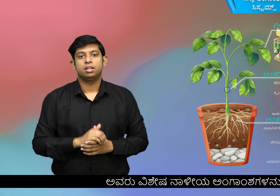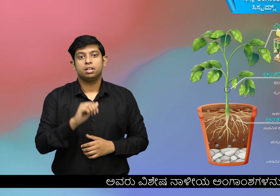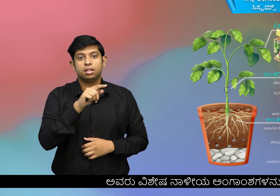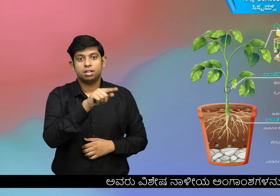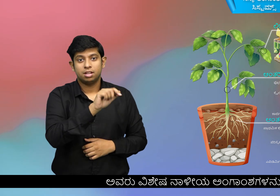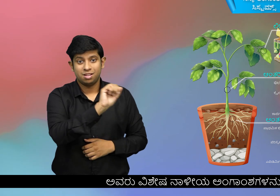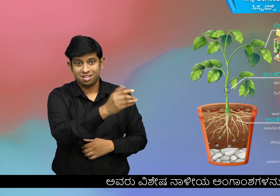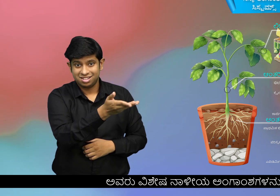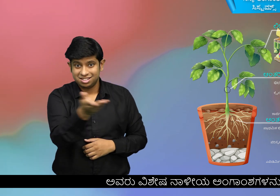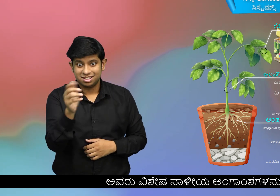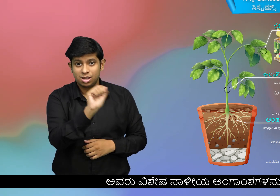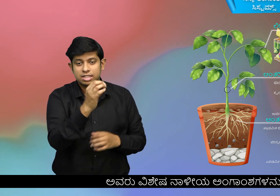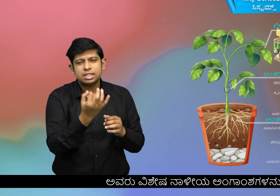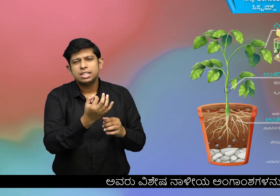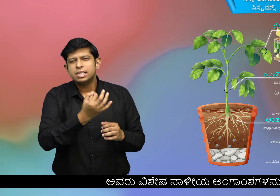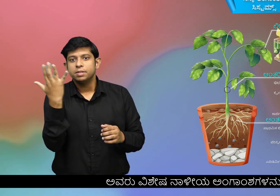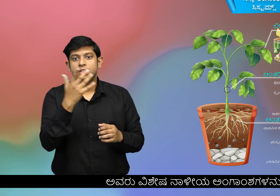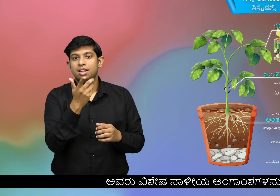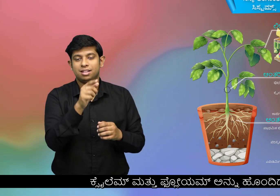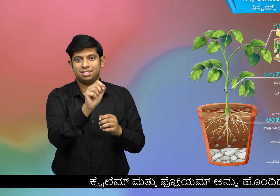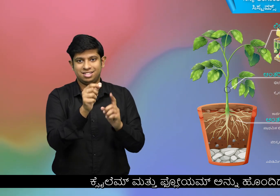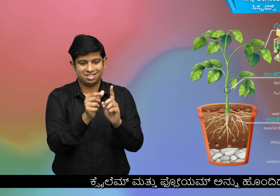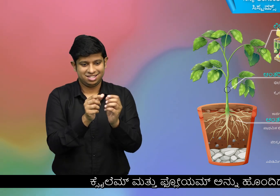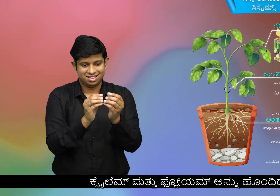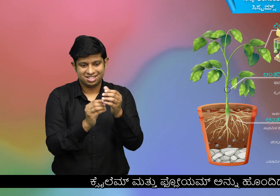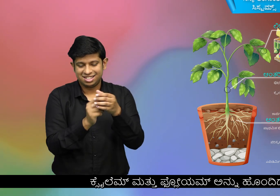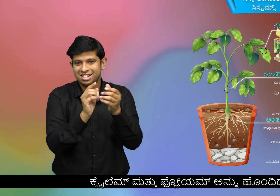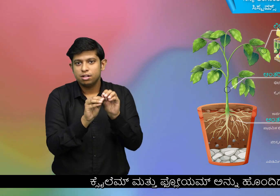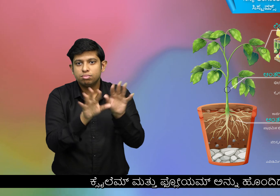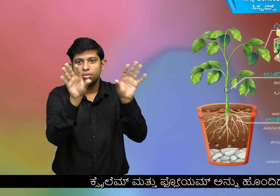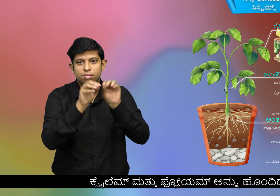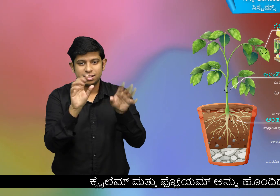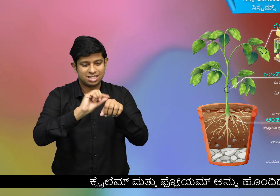ಅವರು ವಿಶೇಷ ನಾಳೀಯ ಅಂಗಾಂಶಗಳನ್ನು ಕಸೈಲಮ್ ಮತ್ತು ಫ್ಲೋಯಮ್ ಅನ್ನು ಹೊಂದಿದ್ದಾರೆ.